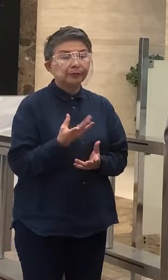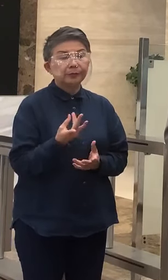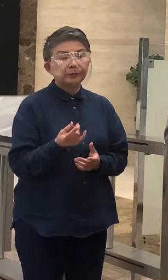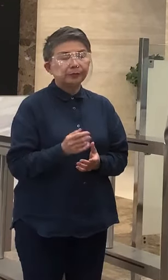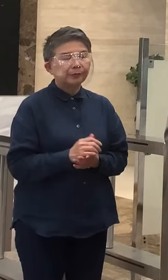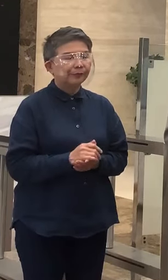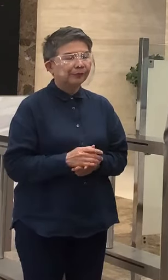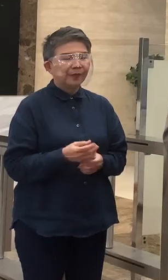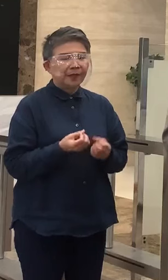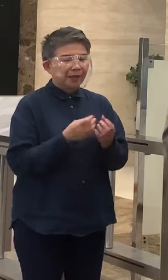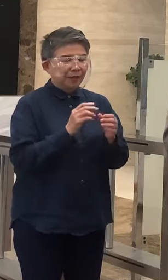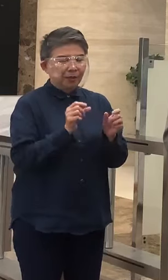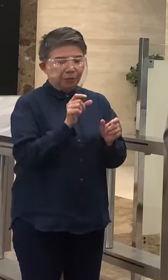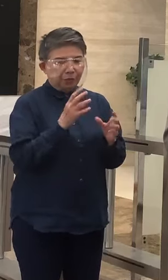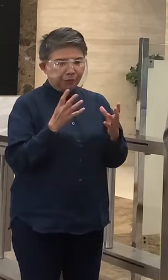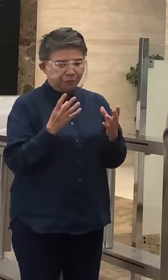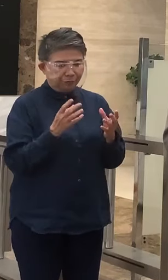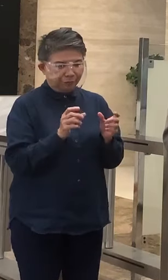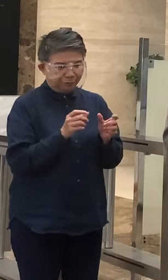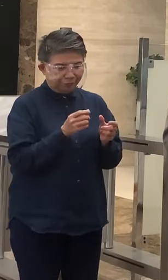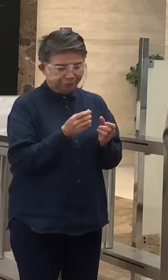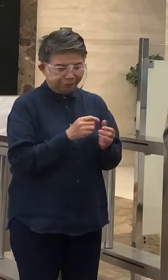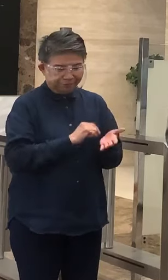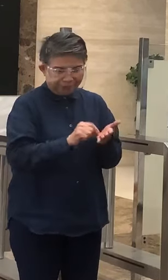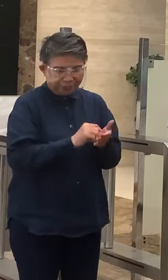belum disampaikan ke